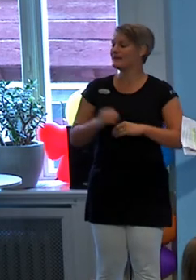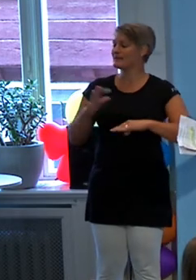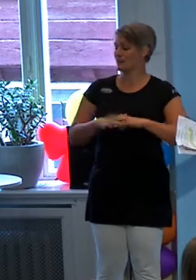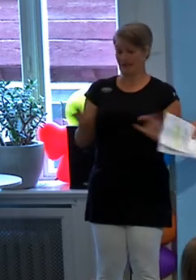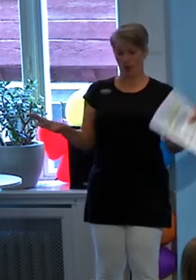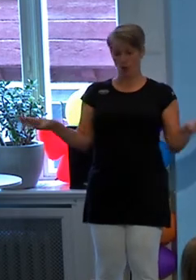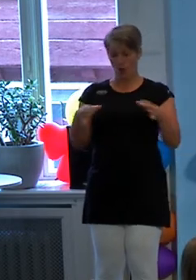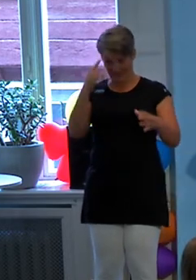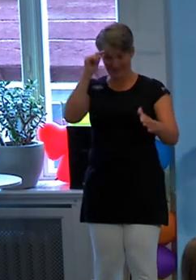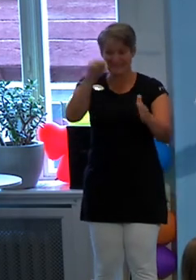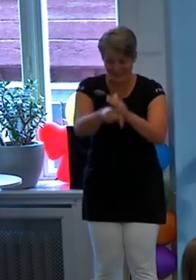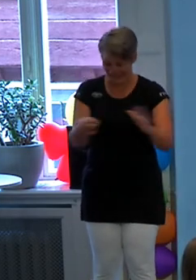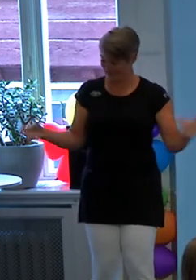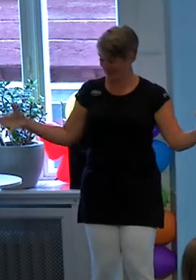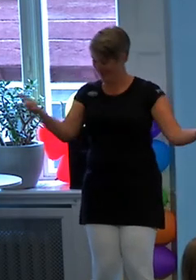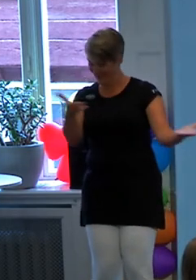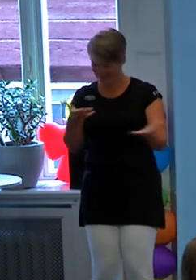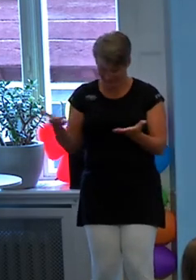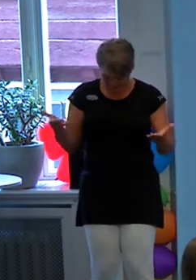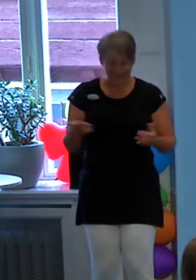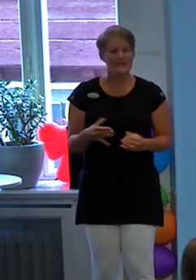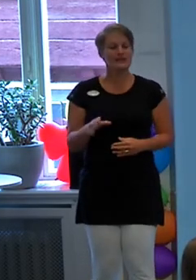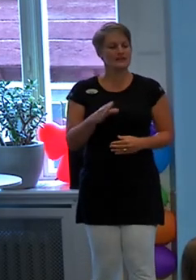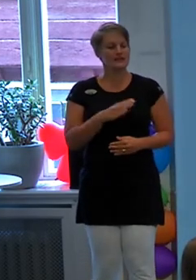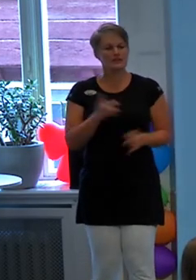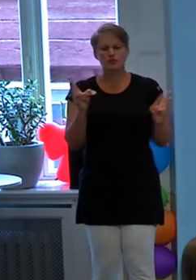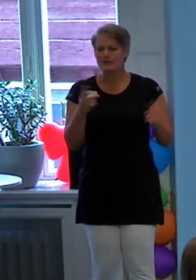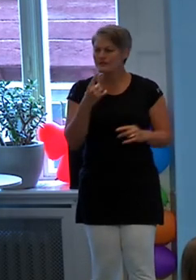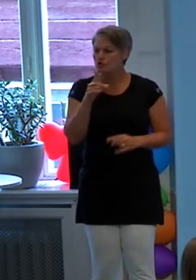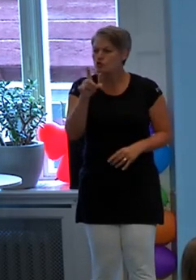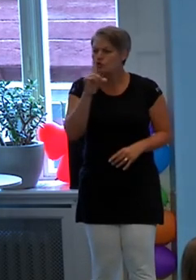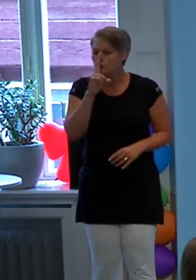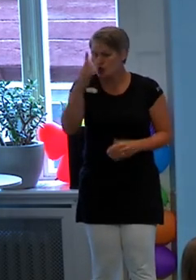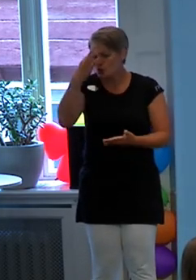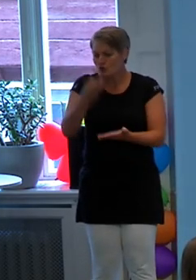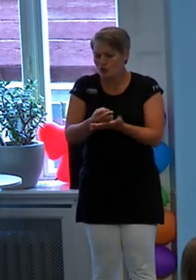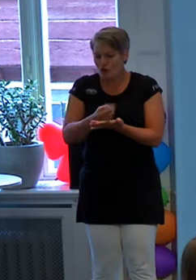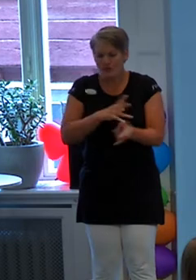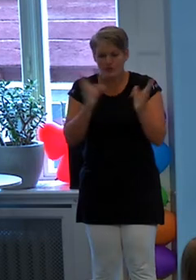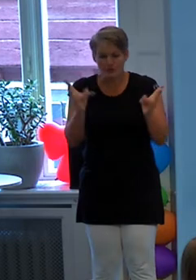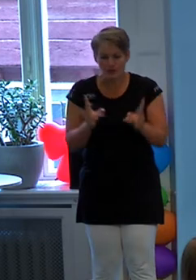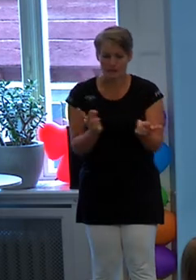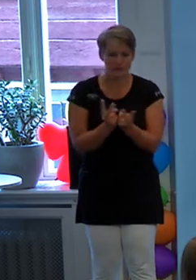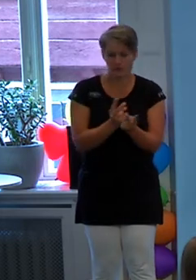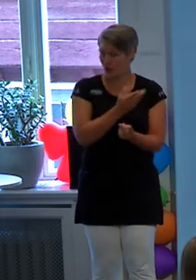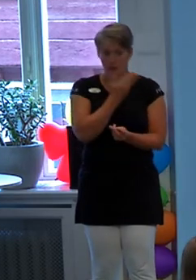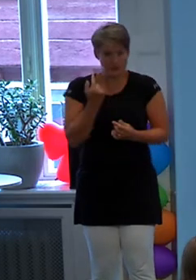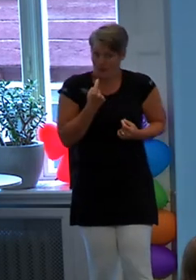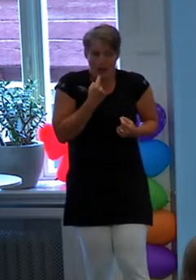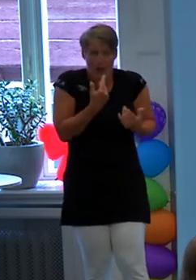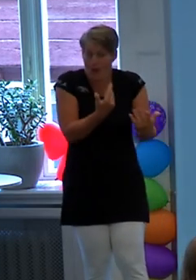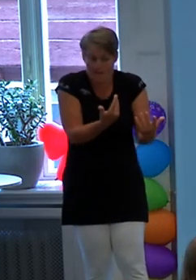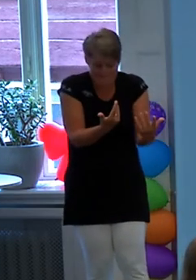här kollektiva intelligensen, och det finns även uttryck som heter tyst kunskap. Det är sånt som inte förmedlas